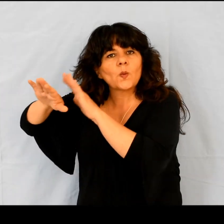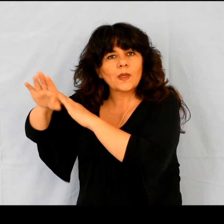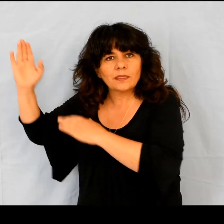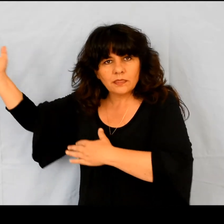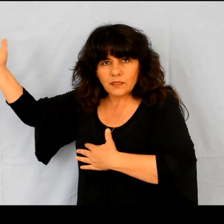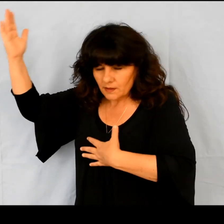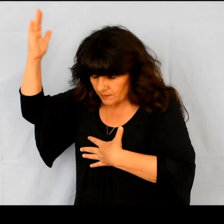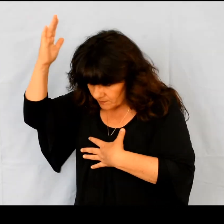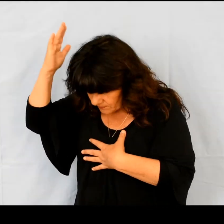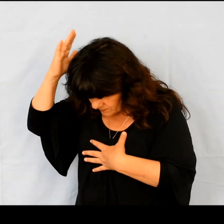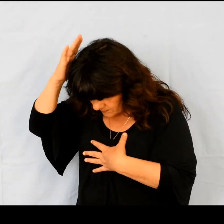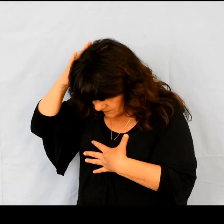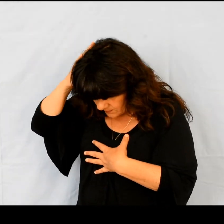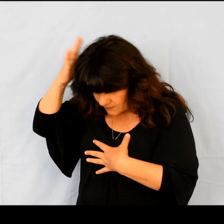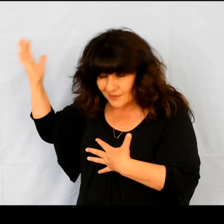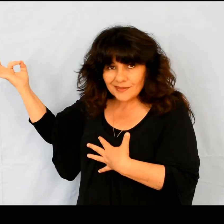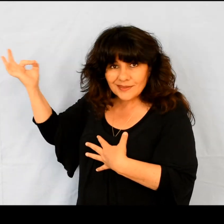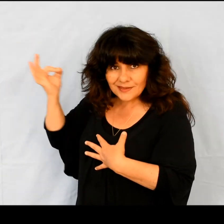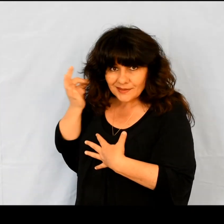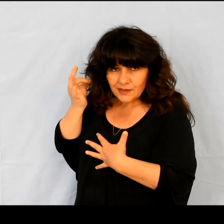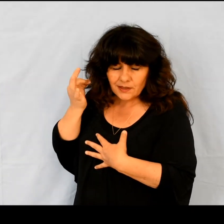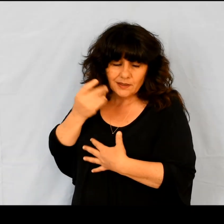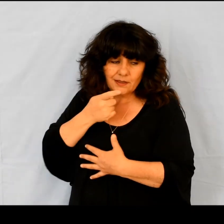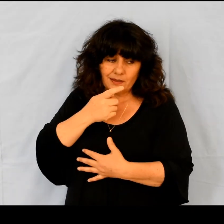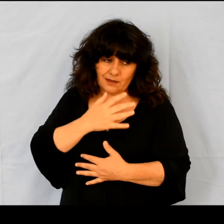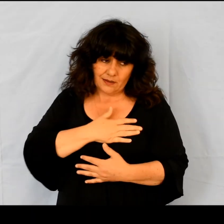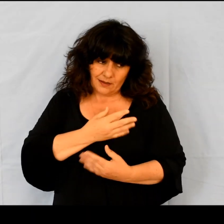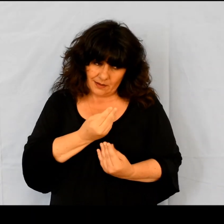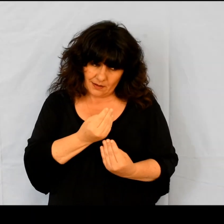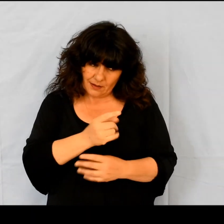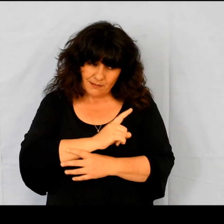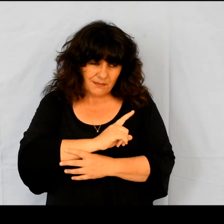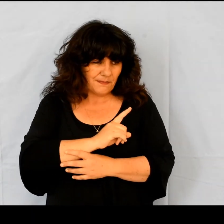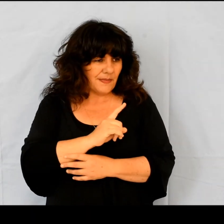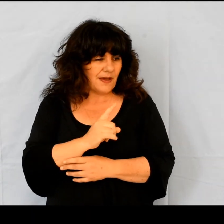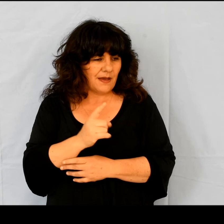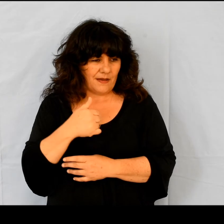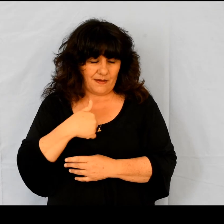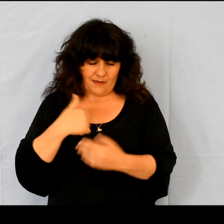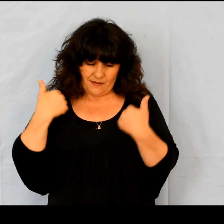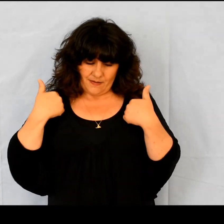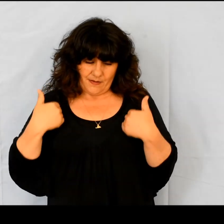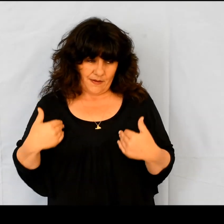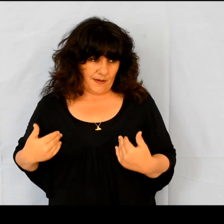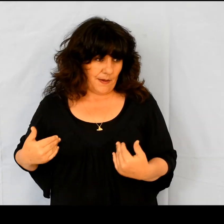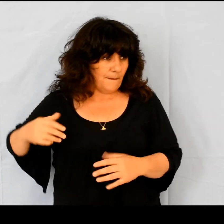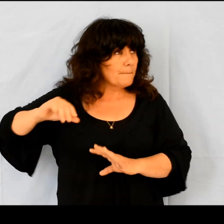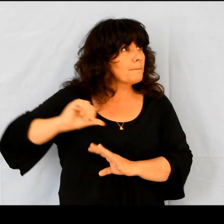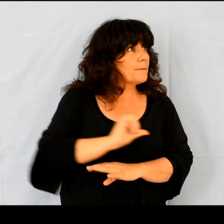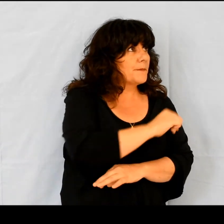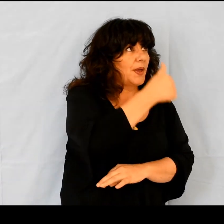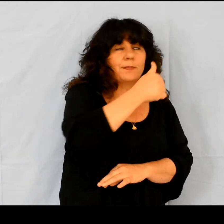disant, « Ne crains pas, moi je suis le premier et le dernier, le